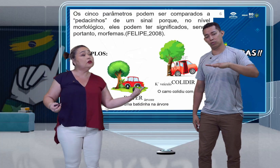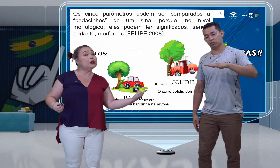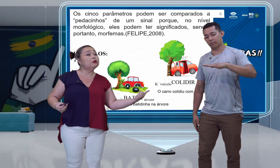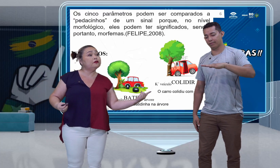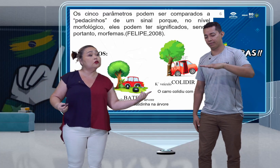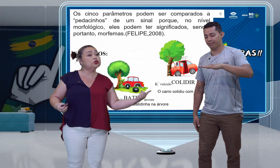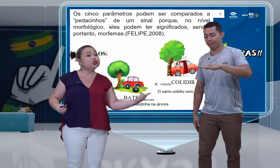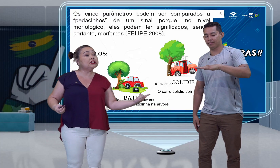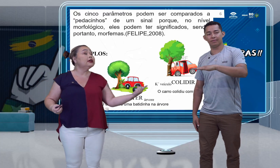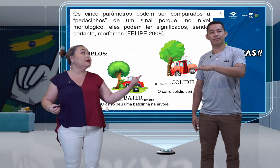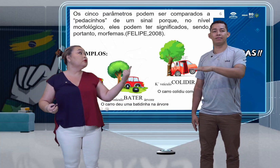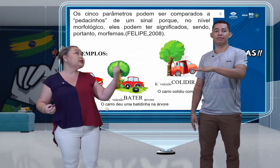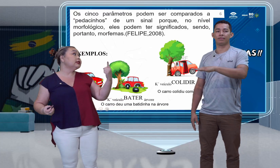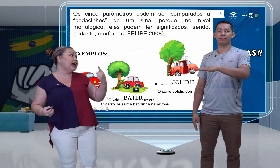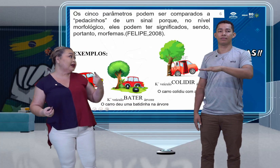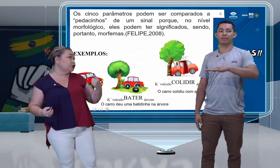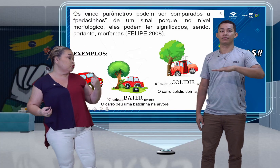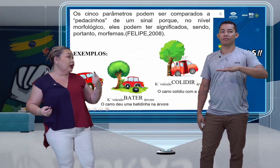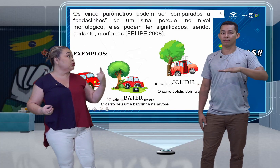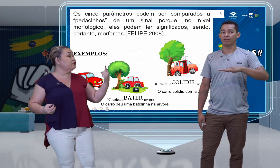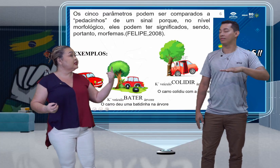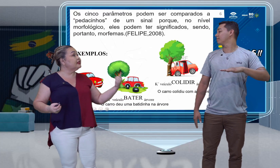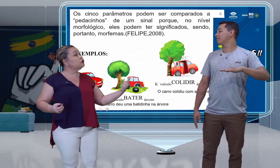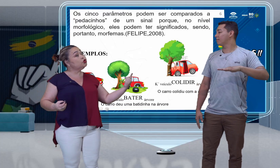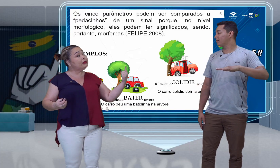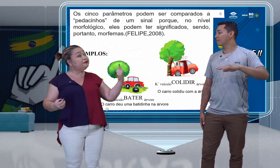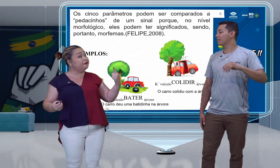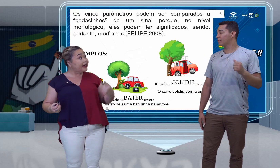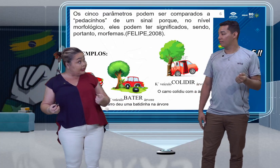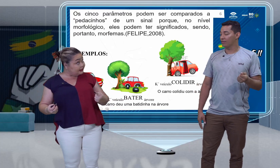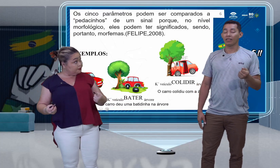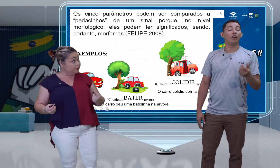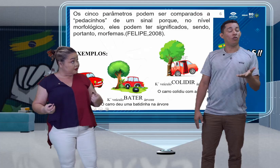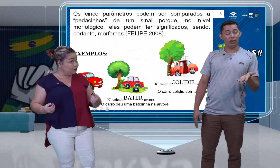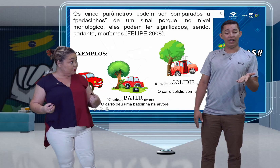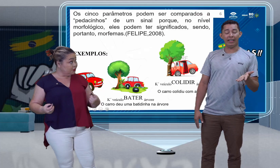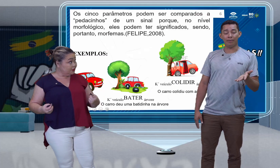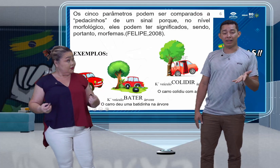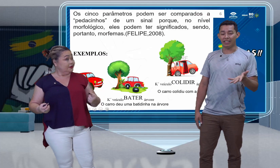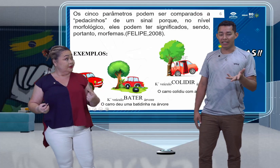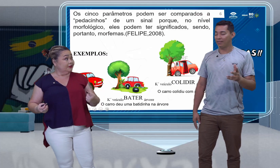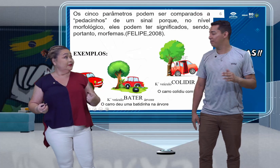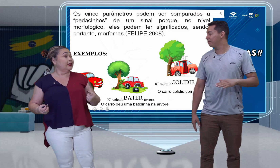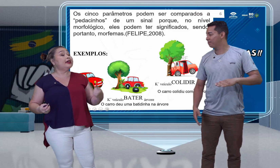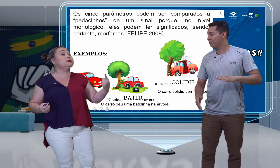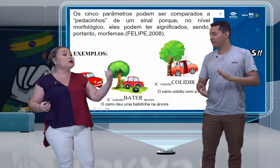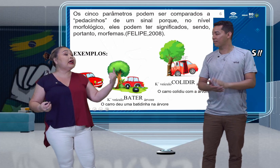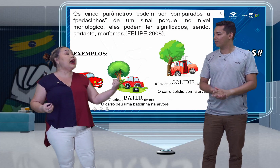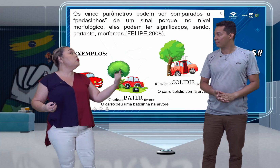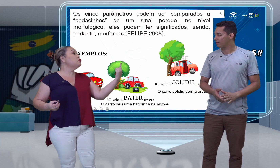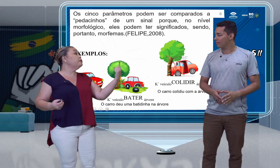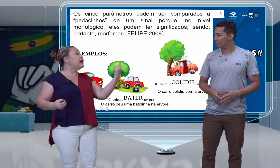da morfologia para o sintático. Aí já vou entrar dentro de uma frase, professor. Olha aí que bacana. Aí carro